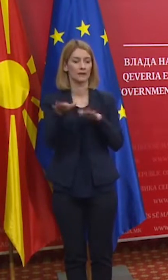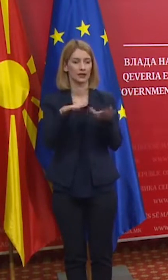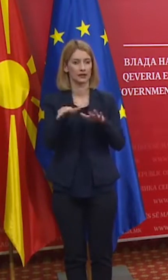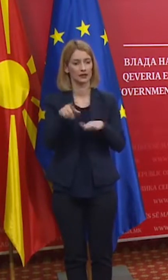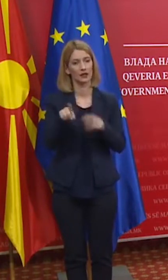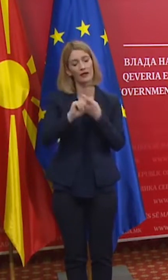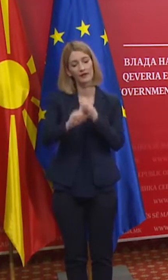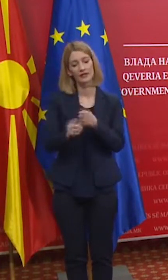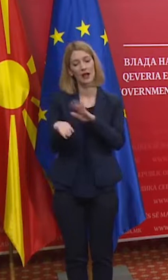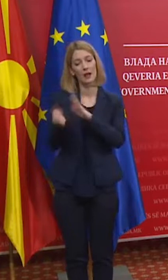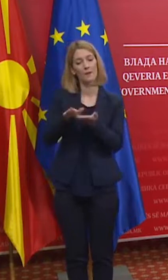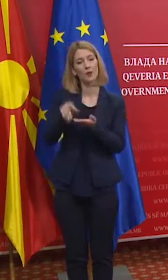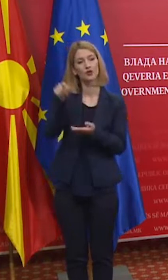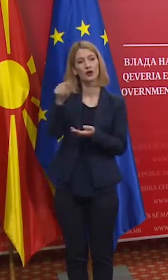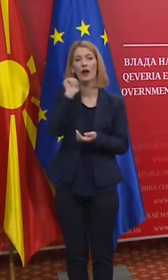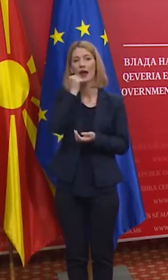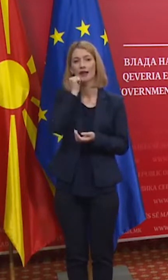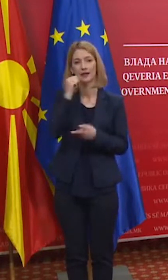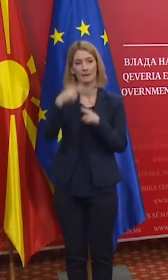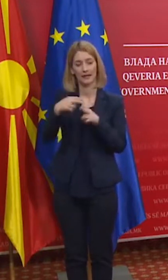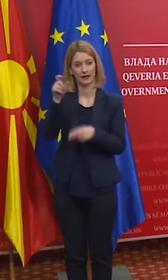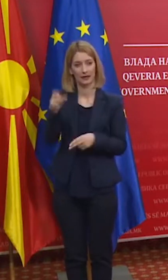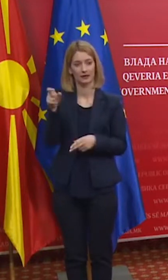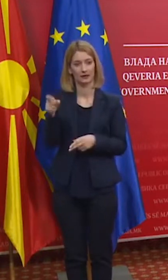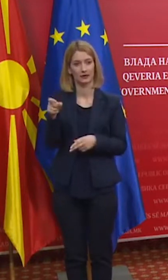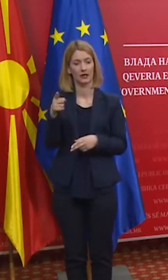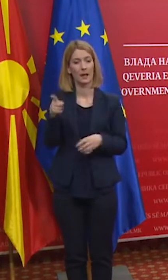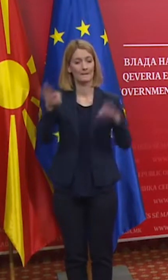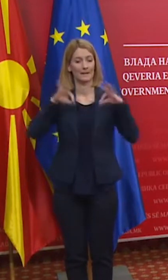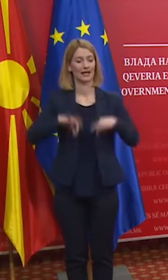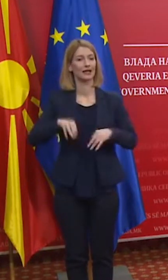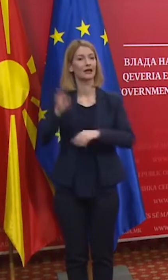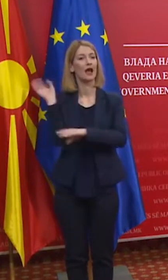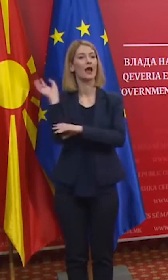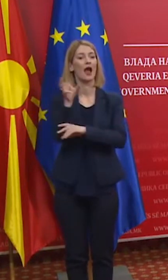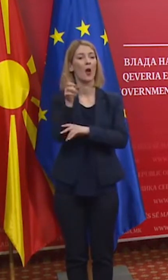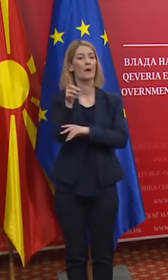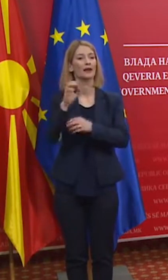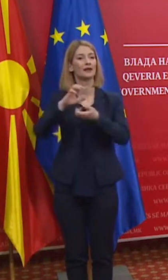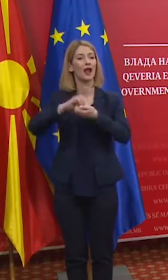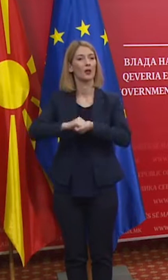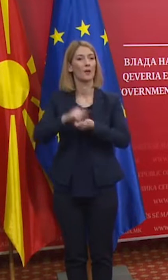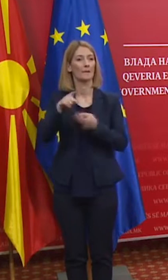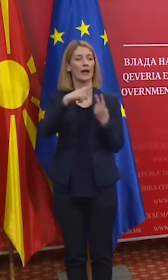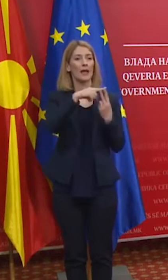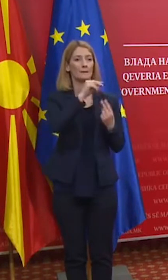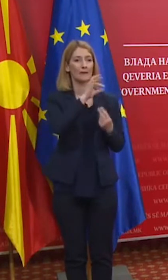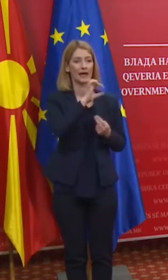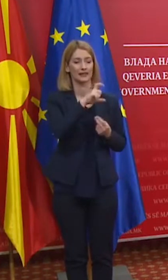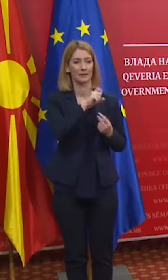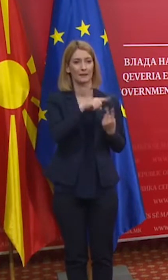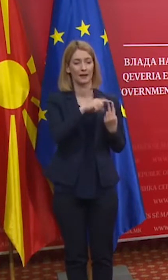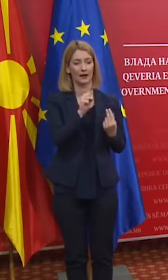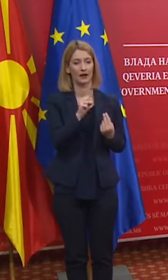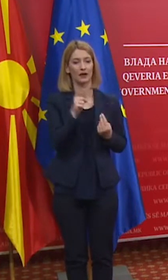на починатиот пациент од Дресен, председателот на ракометниот клуб Преспа, Јуче Котевски,